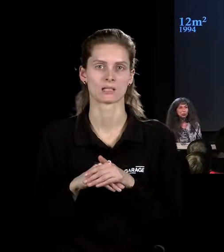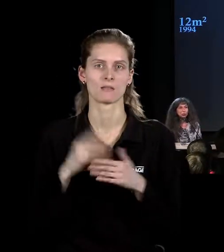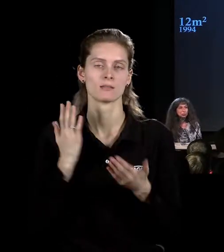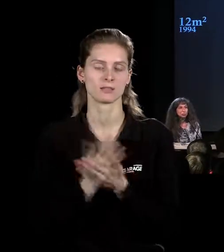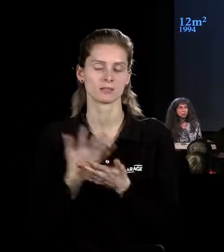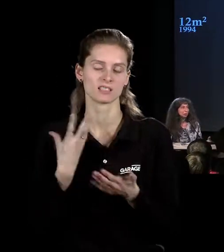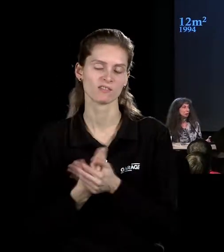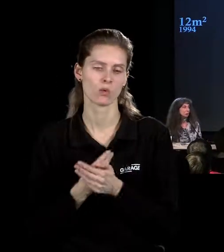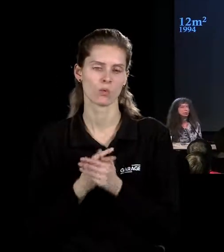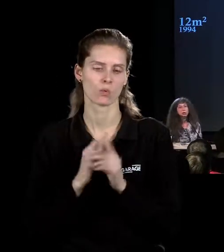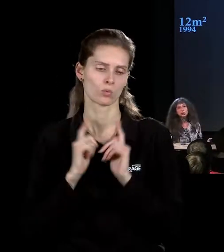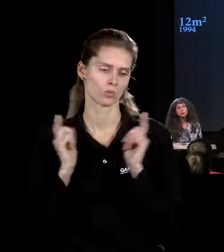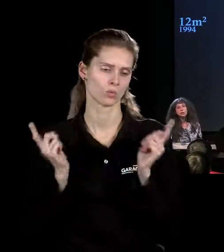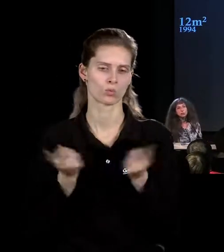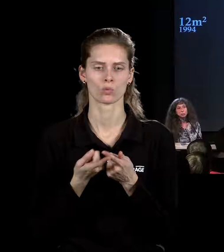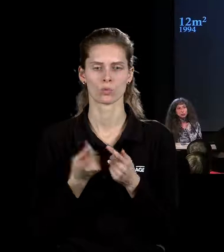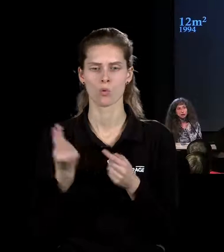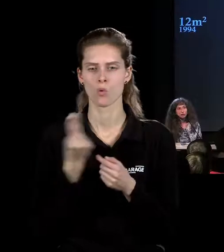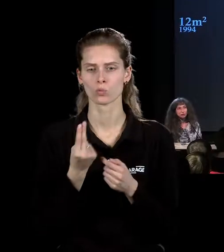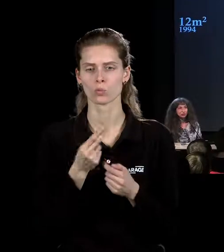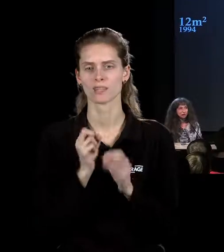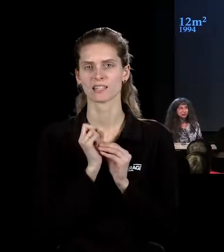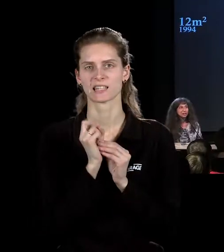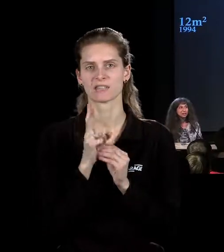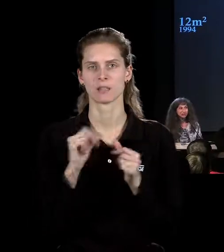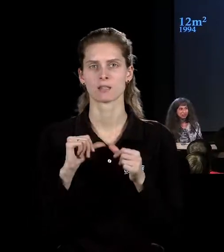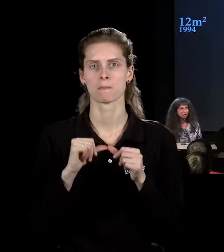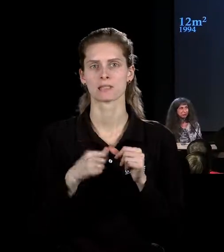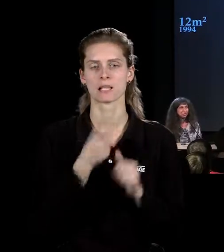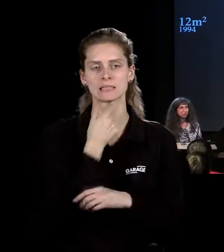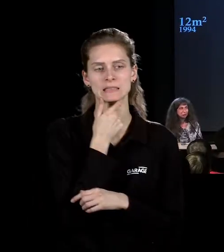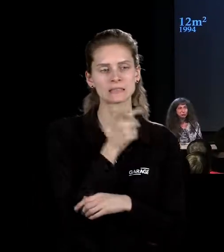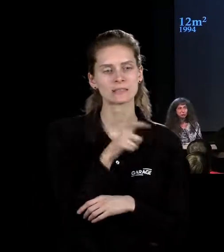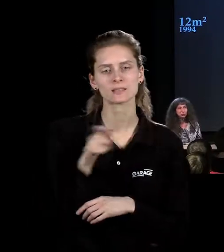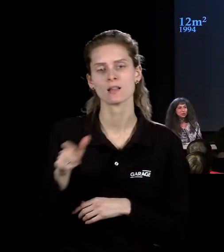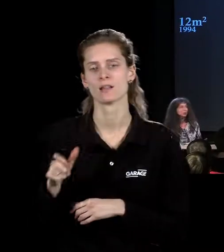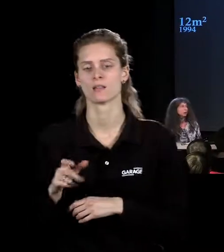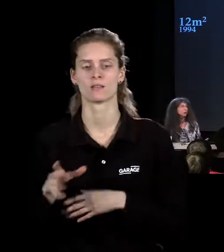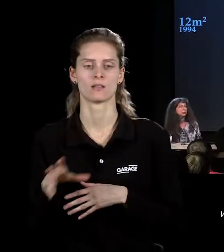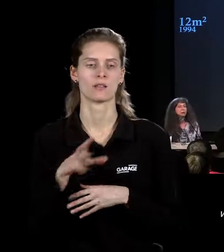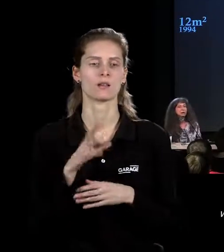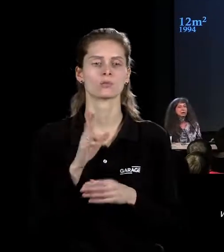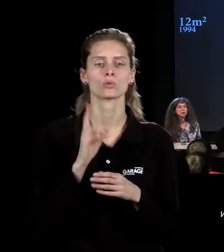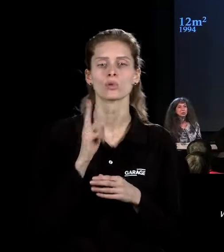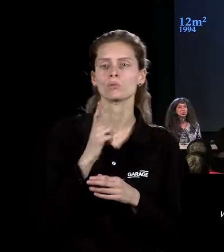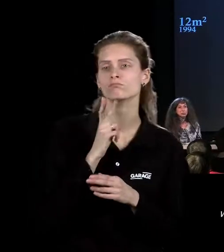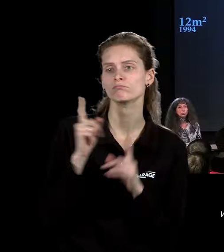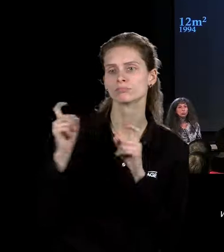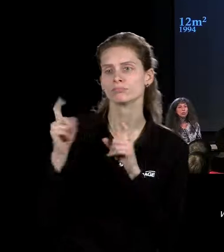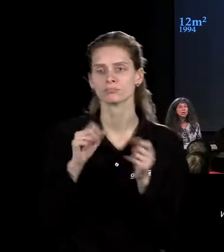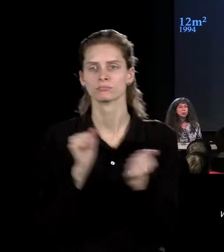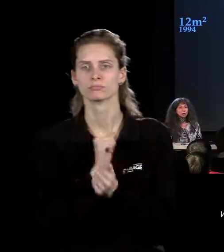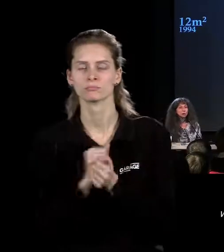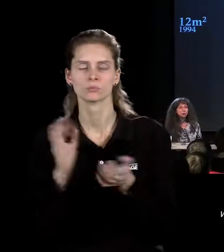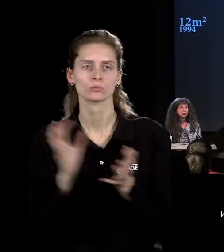круг художников, это там 12 постоянных зрителей, соавторов и тех, кто их документирует, и вот именно для этого